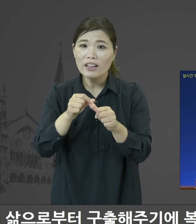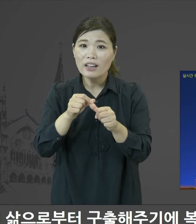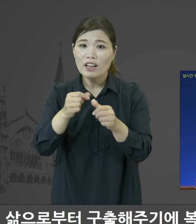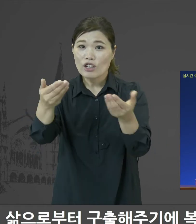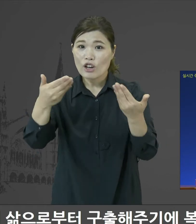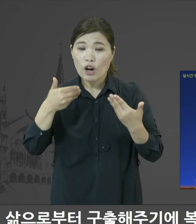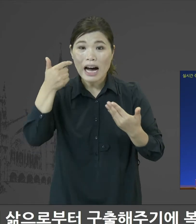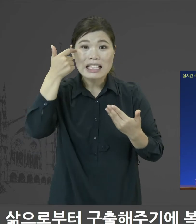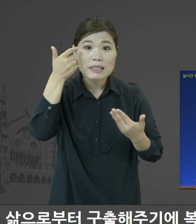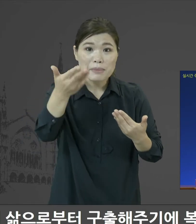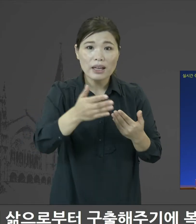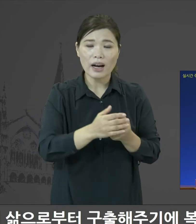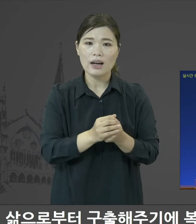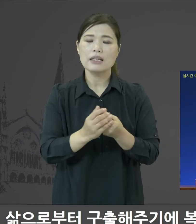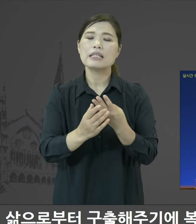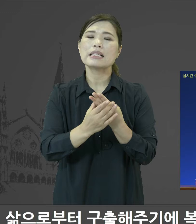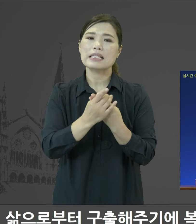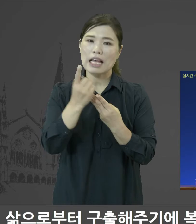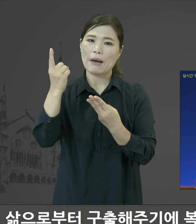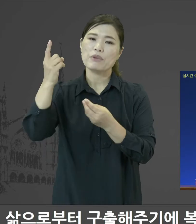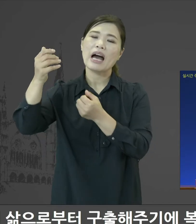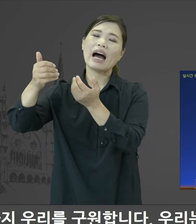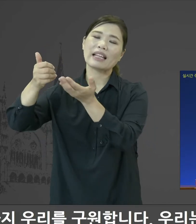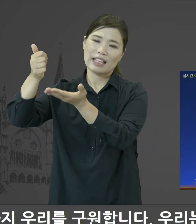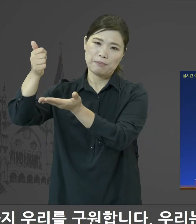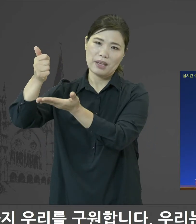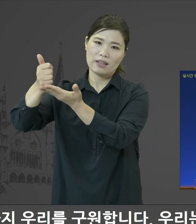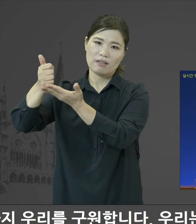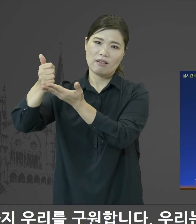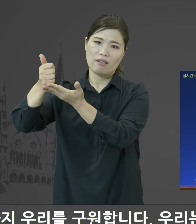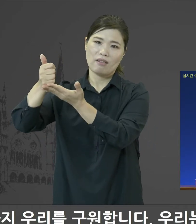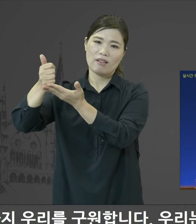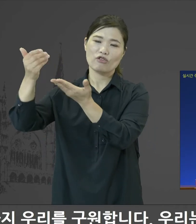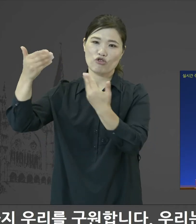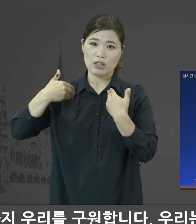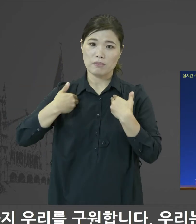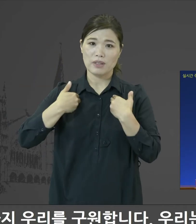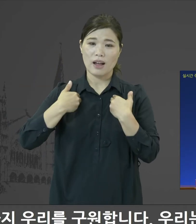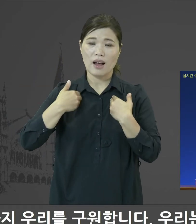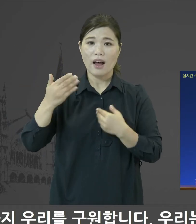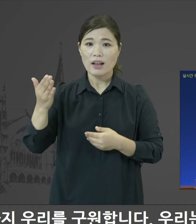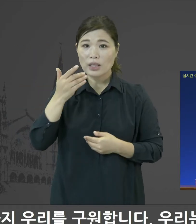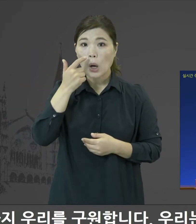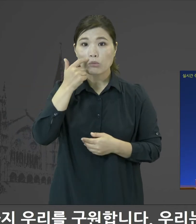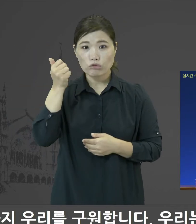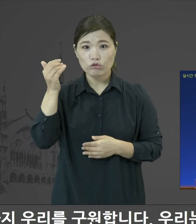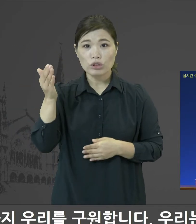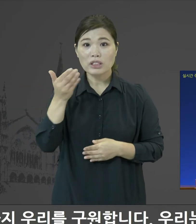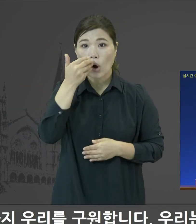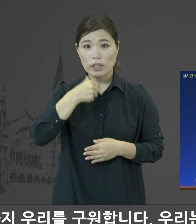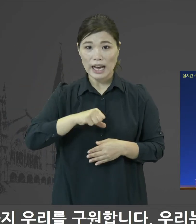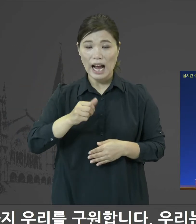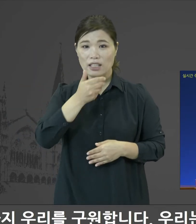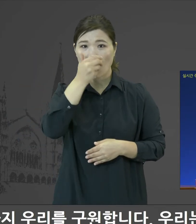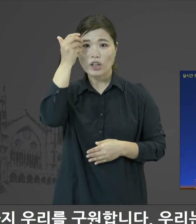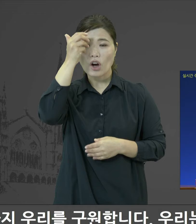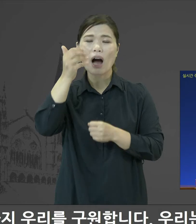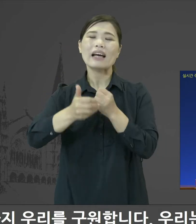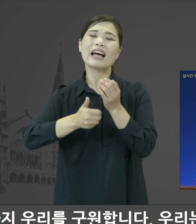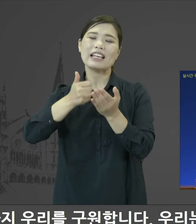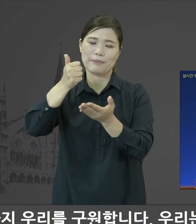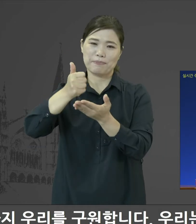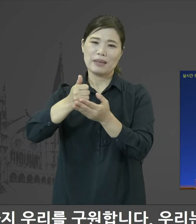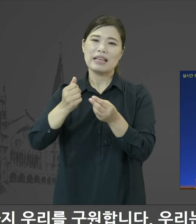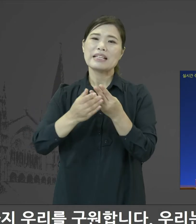시행하셨다고요? 삼위 하나님이 시행하셨습니다. 성부 하나님, 성자 하나님, 성령 하나님,